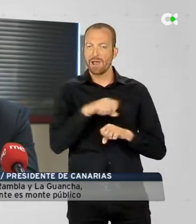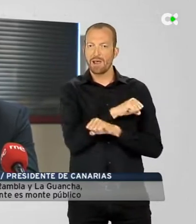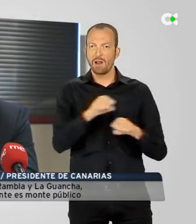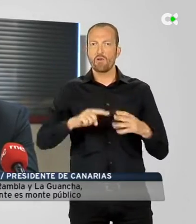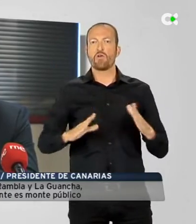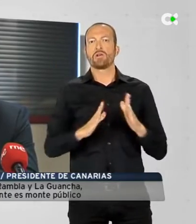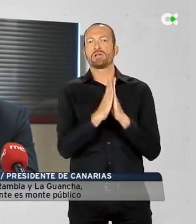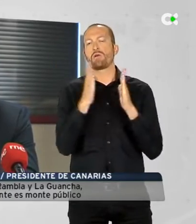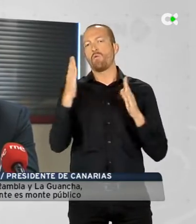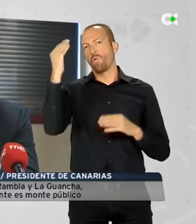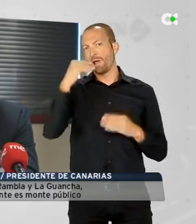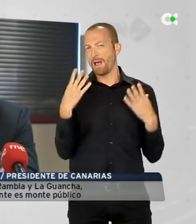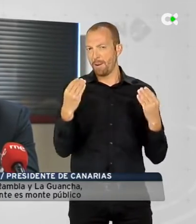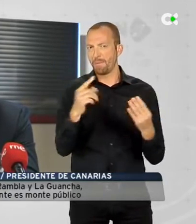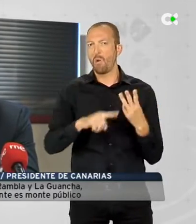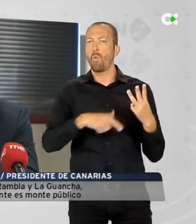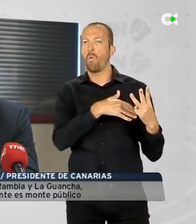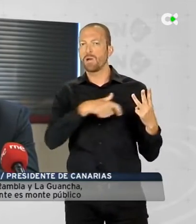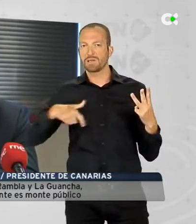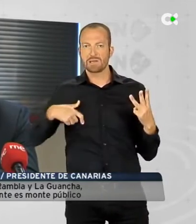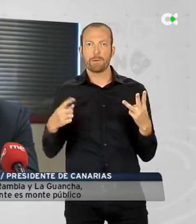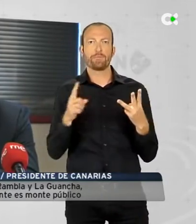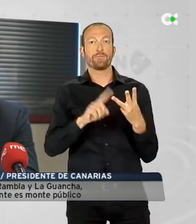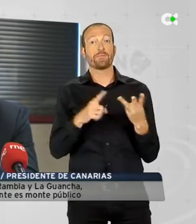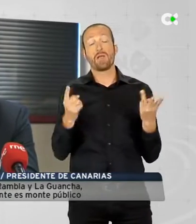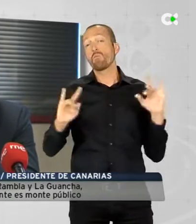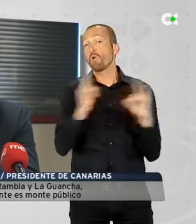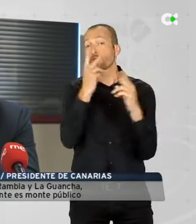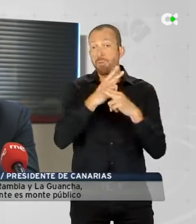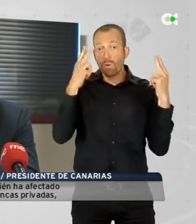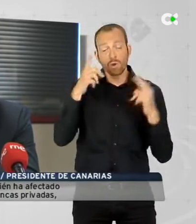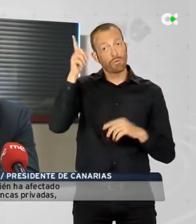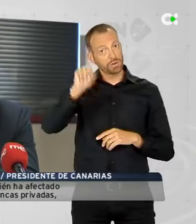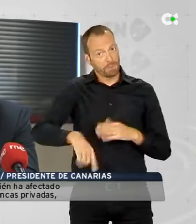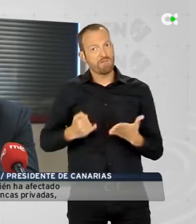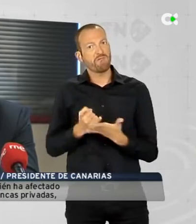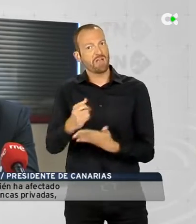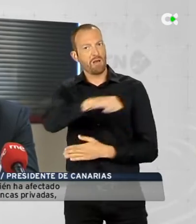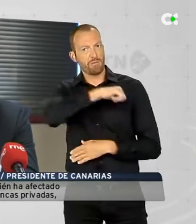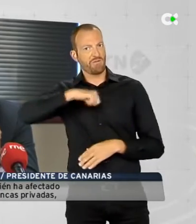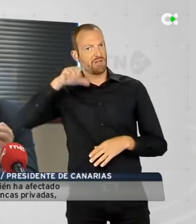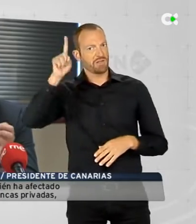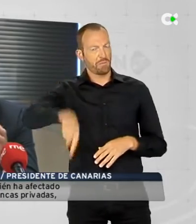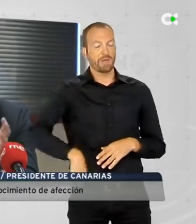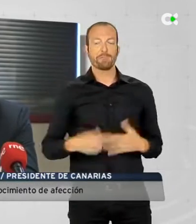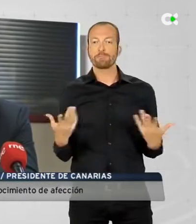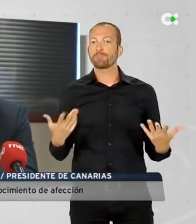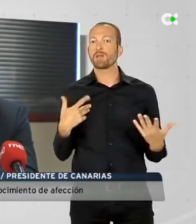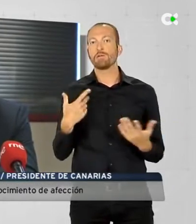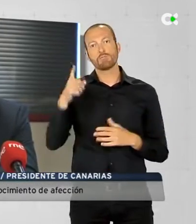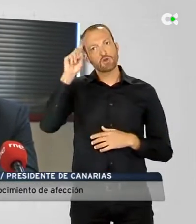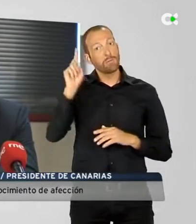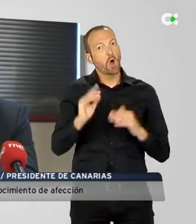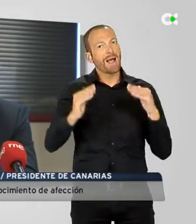la Rambla y La Guancha, fundamentalmente en monte público, pero también ha afectado algunas fincas privadas. No tenemos conocimiento